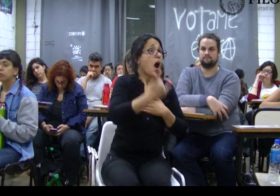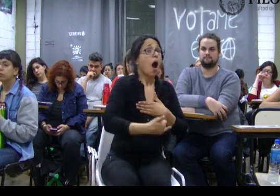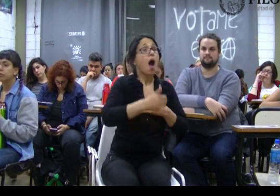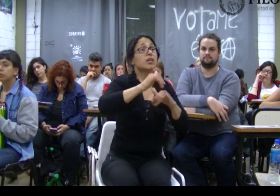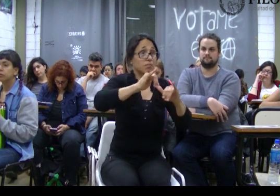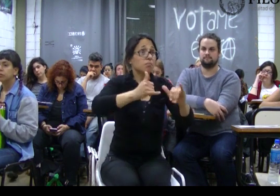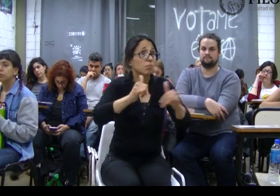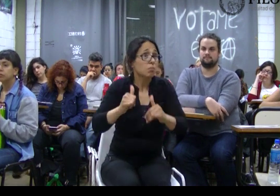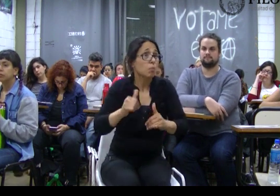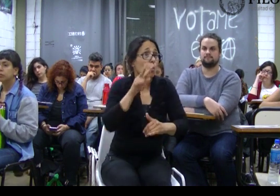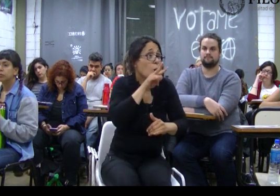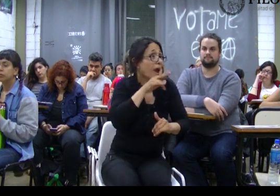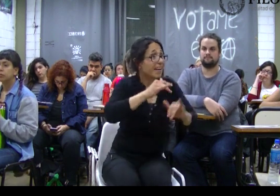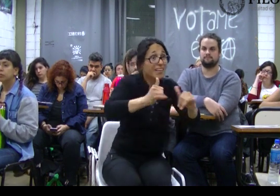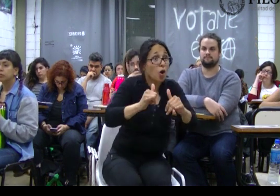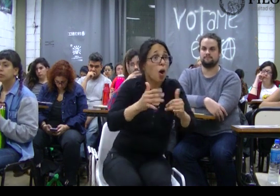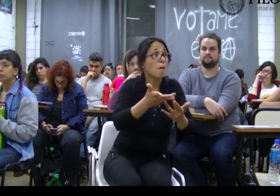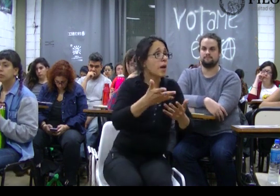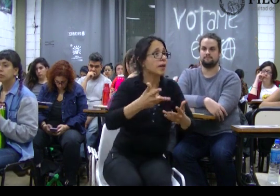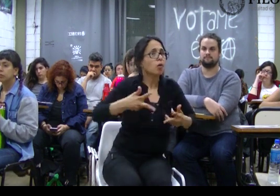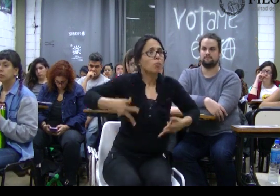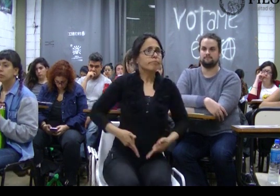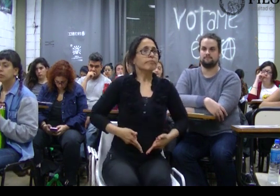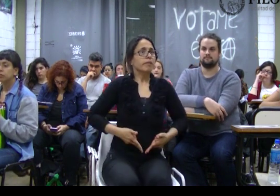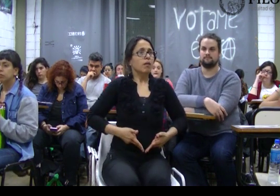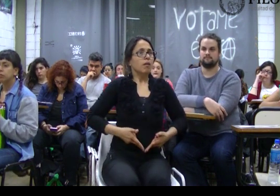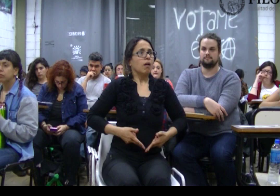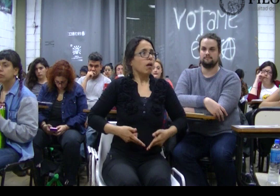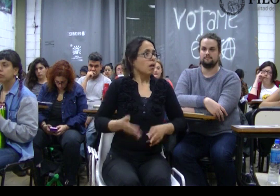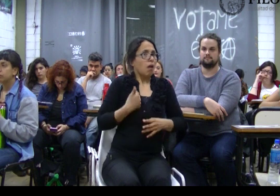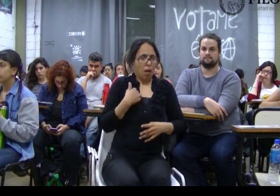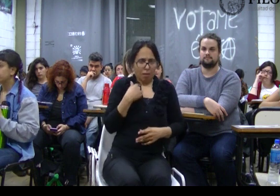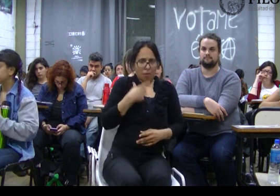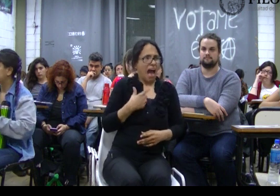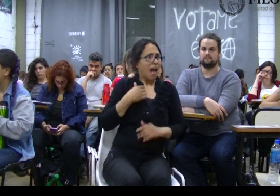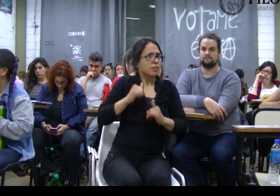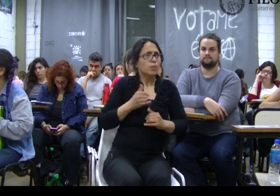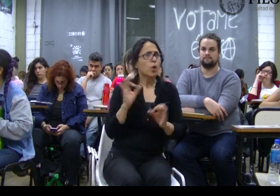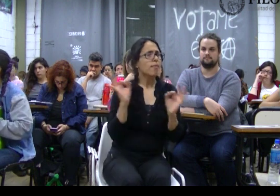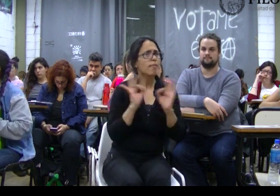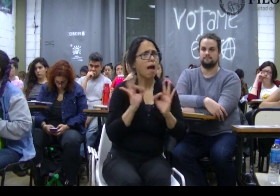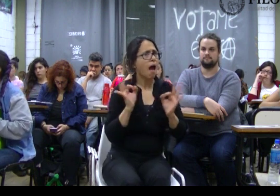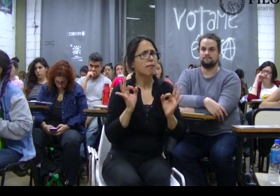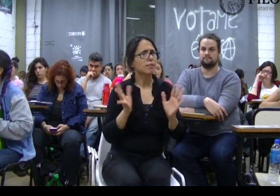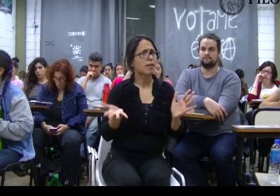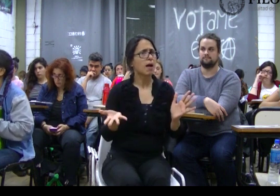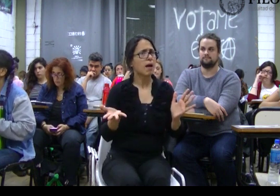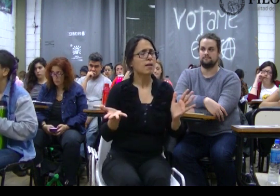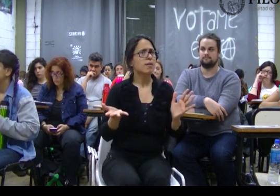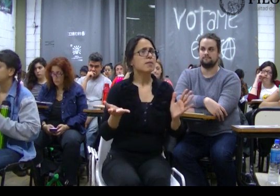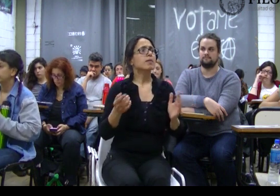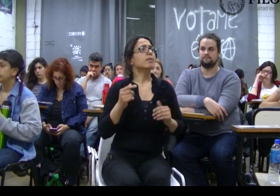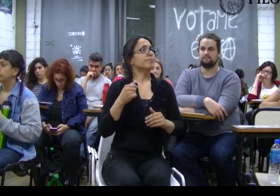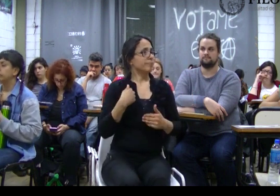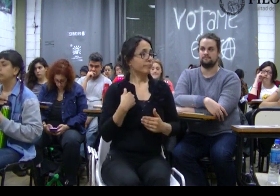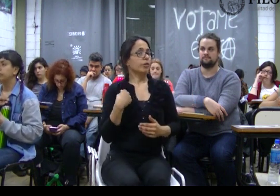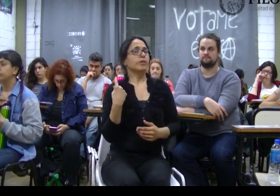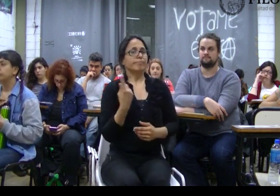su consentimiento, y ahí empezamos a trabajar, bueno, a ver, si sabemos que esto ha